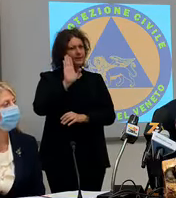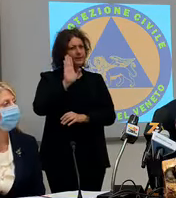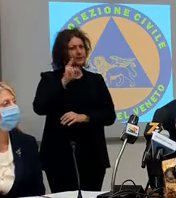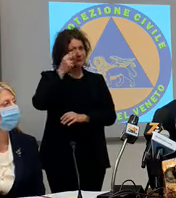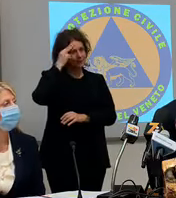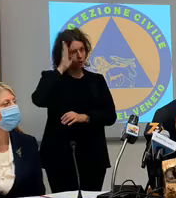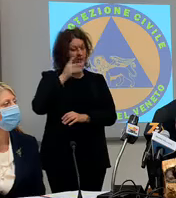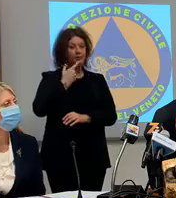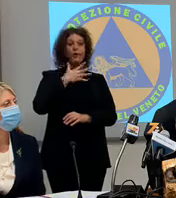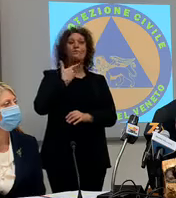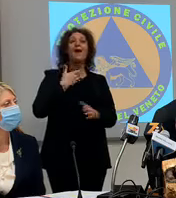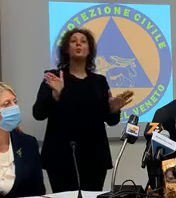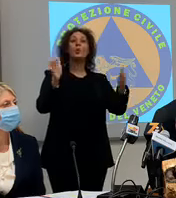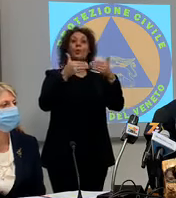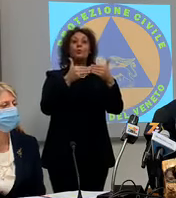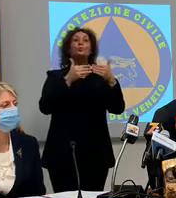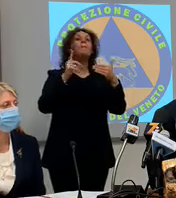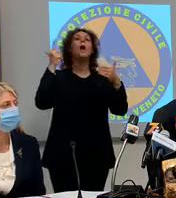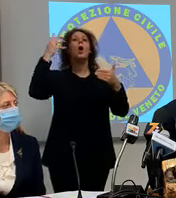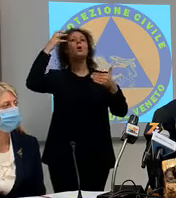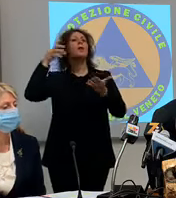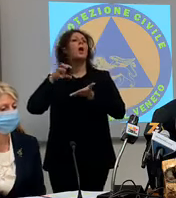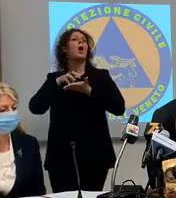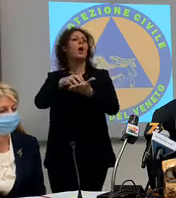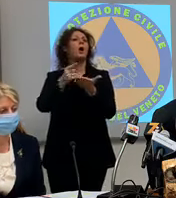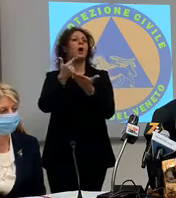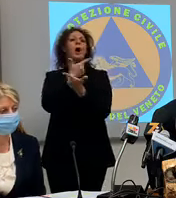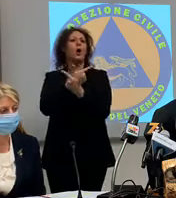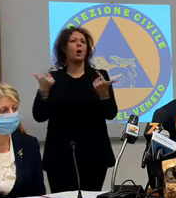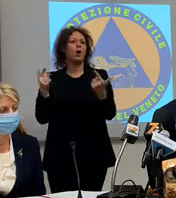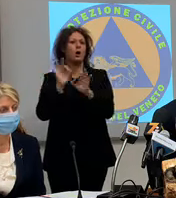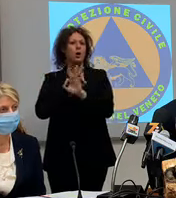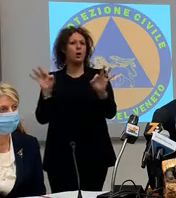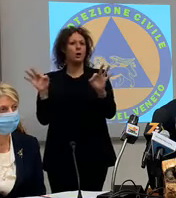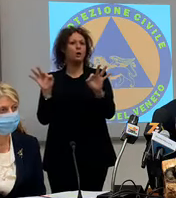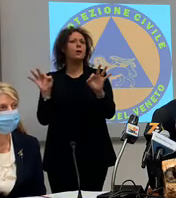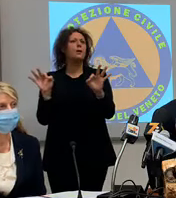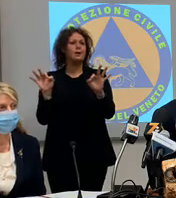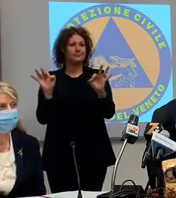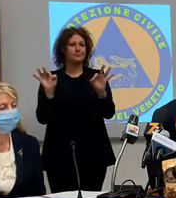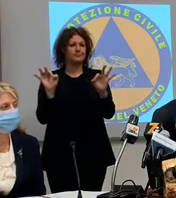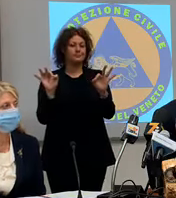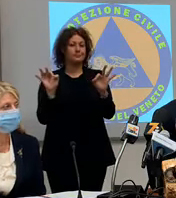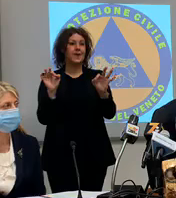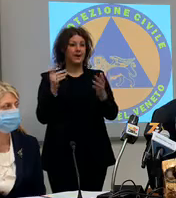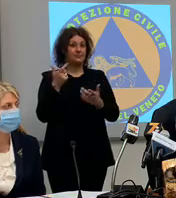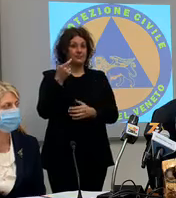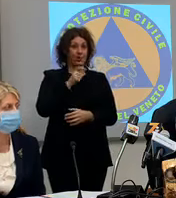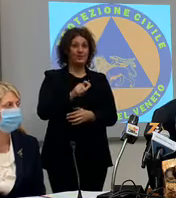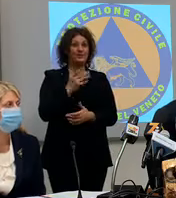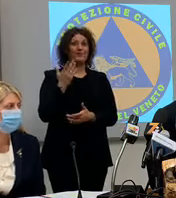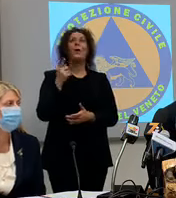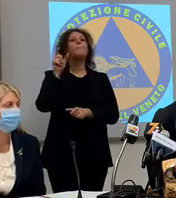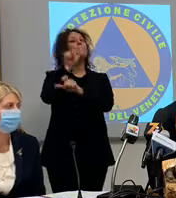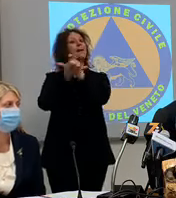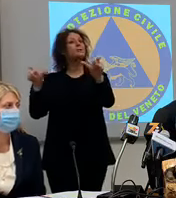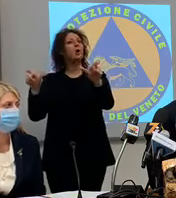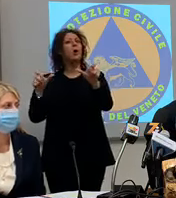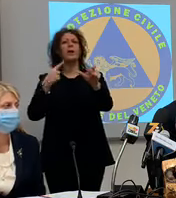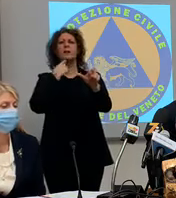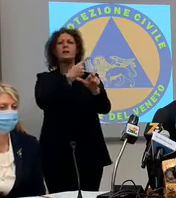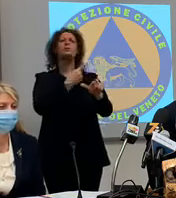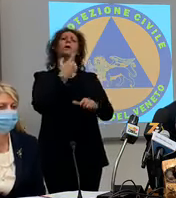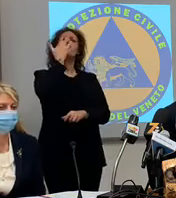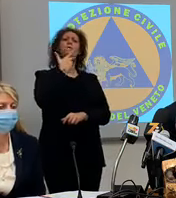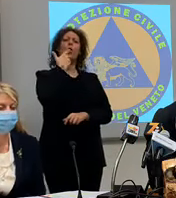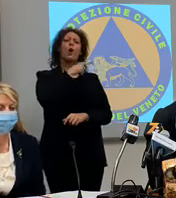Ristoro perché il giorno prima tutti le vogliono il giorno dopo un istante dopo quelli che sono penalizzati giustamente si